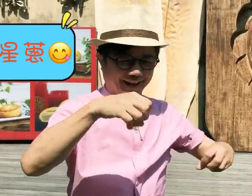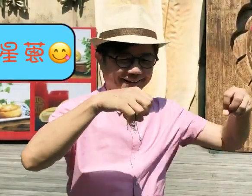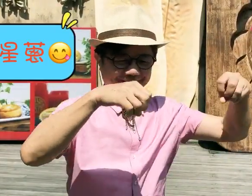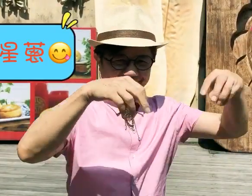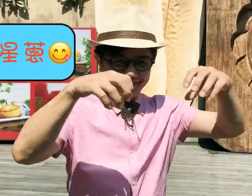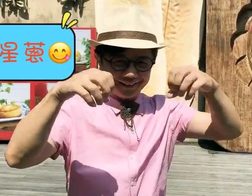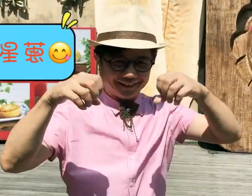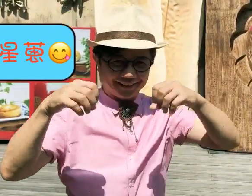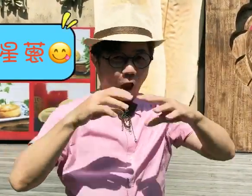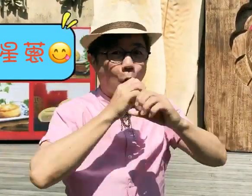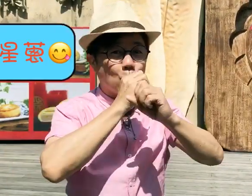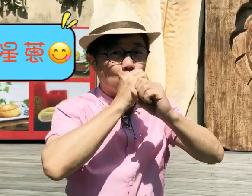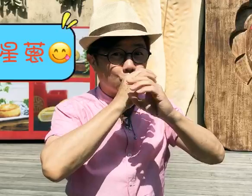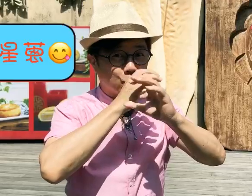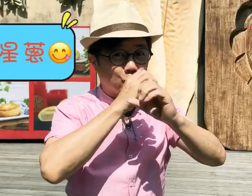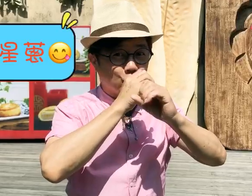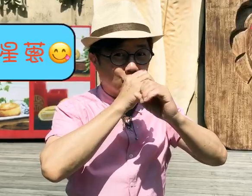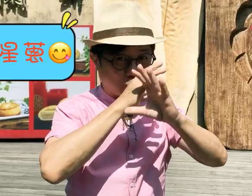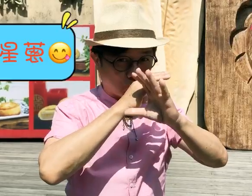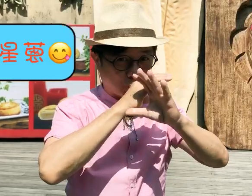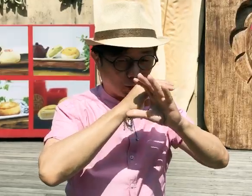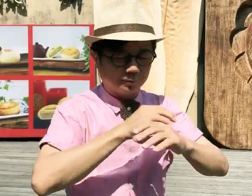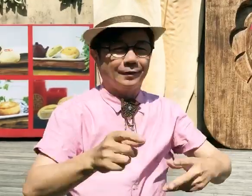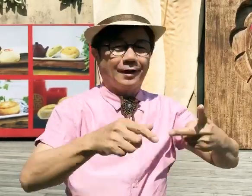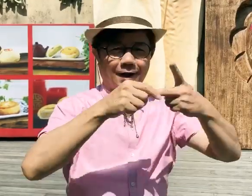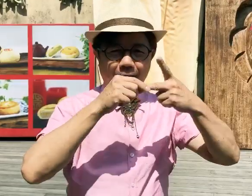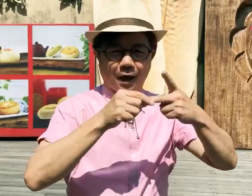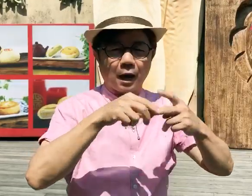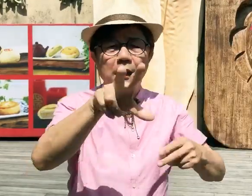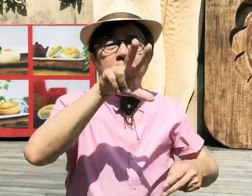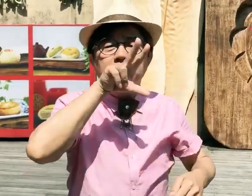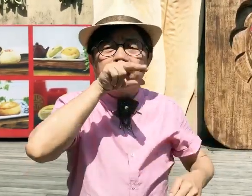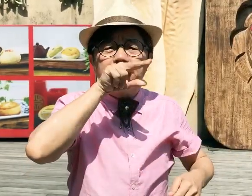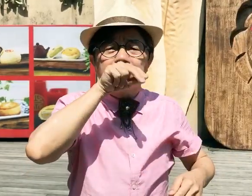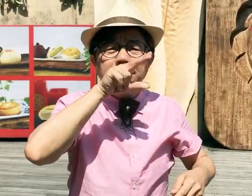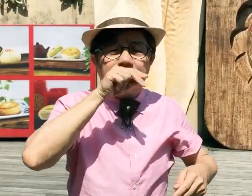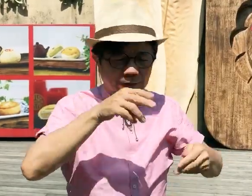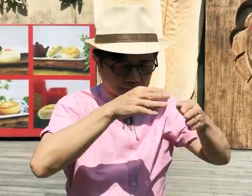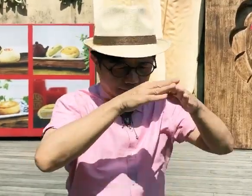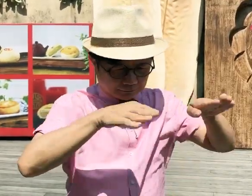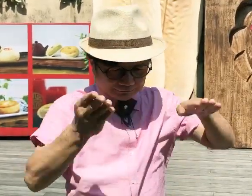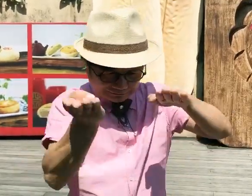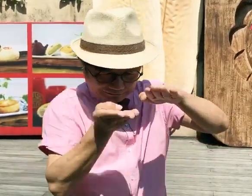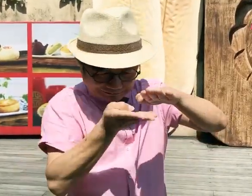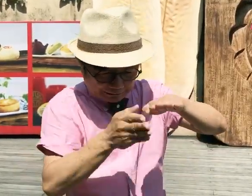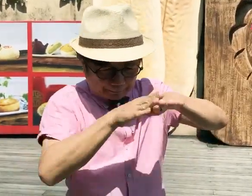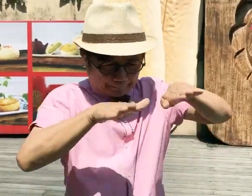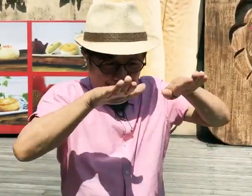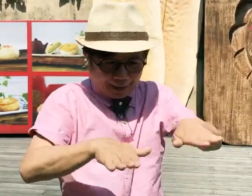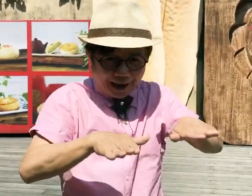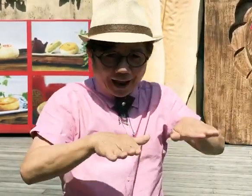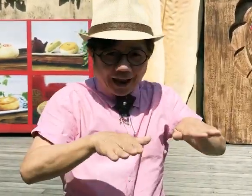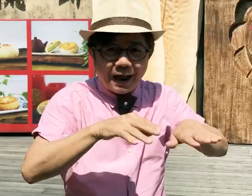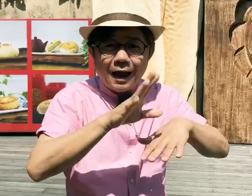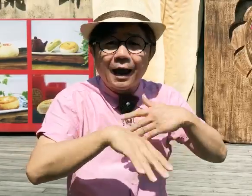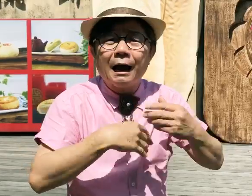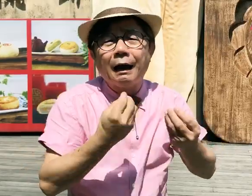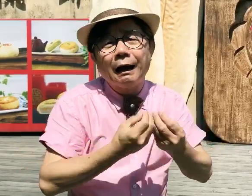三星冲。第二个呢，就是鸭子破一半的鸭